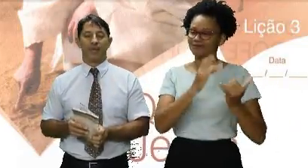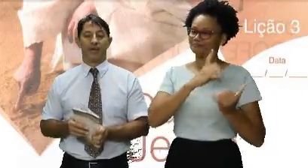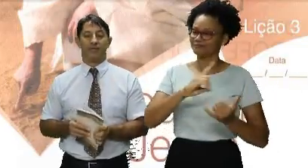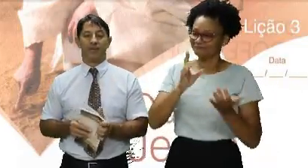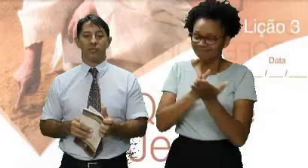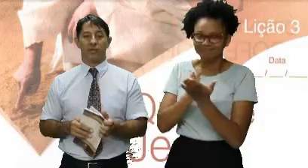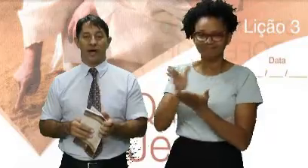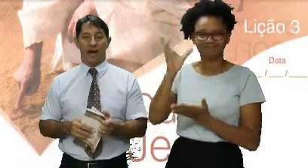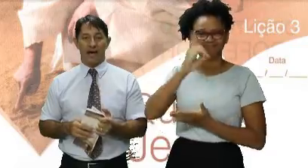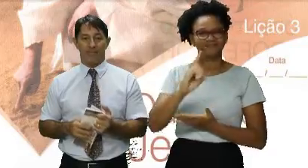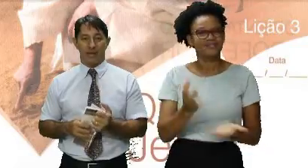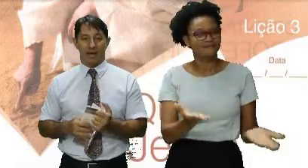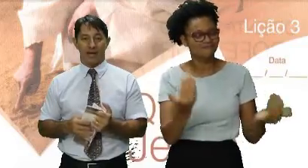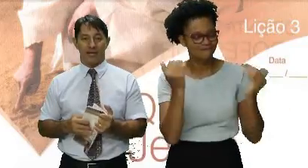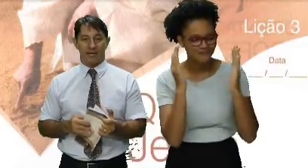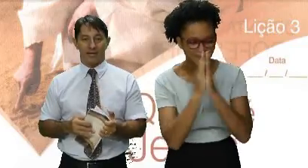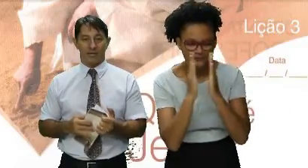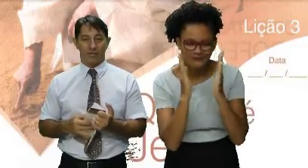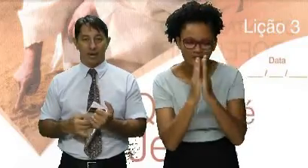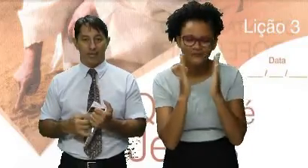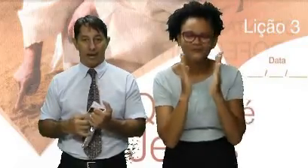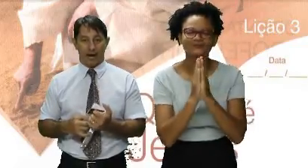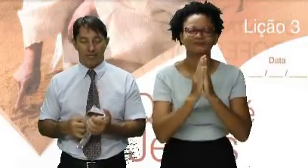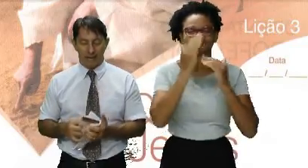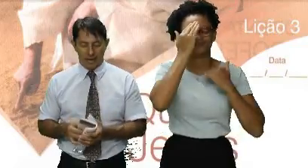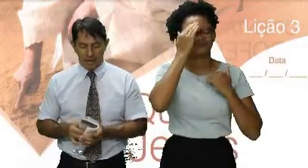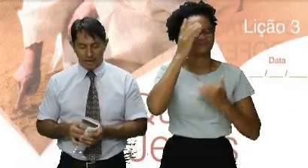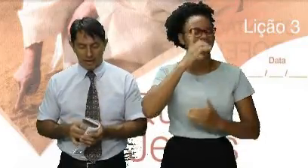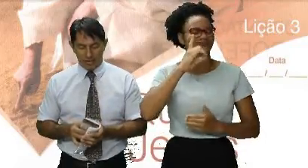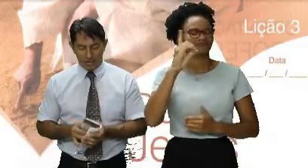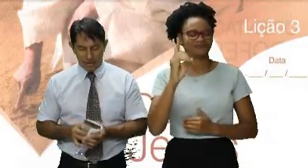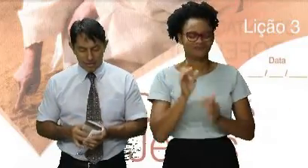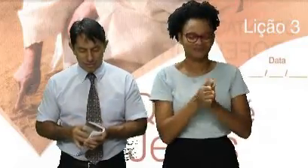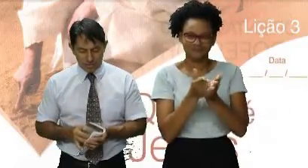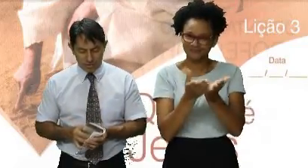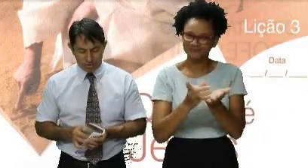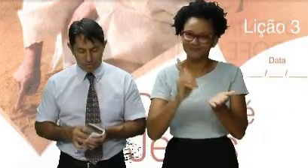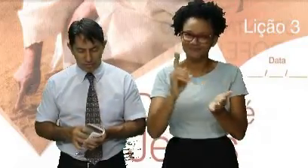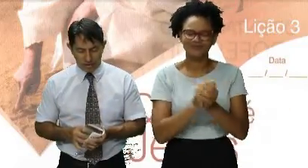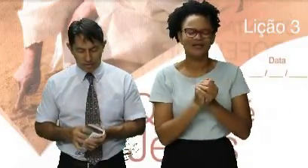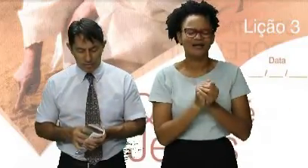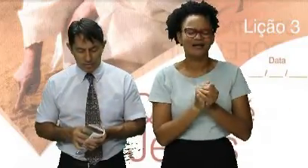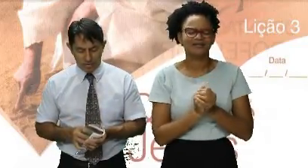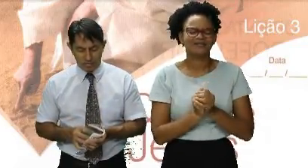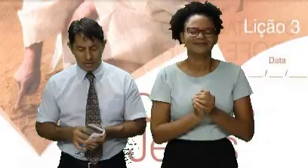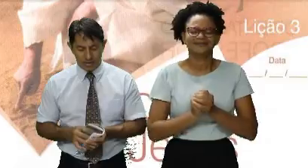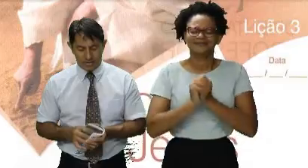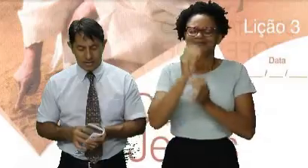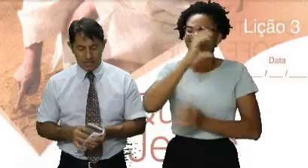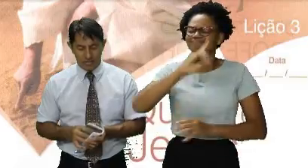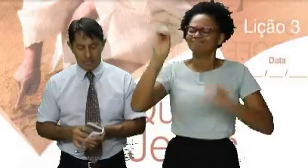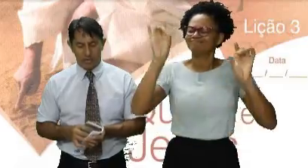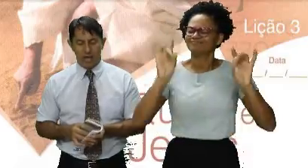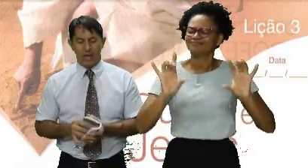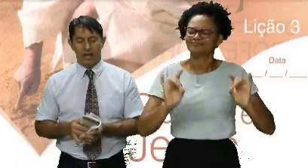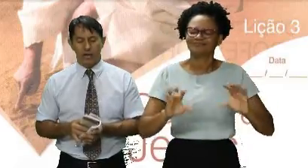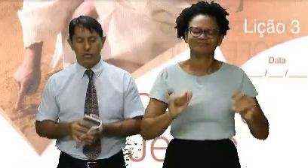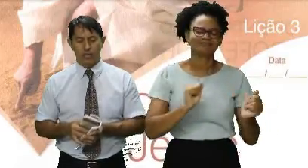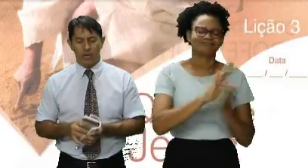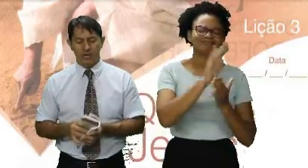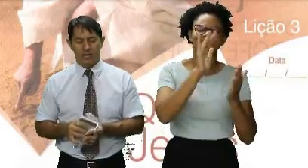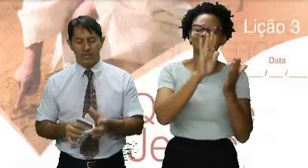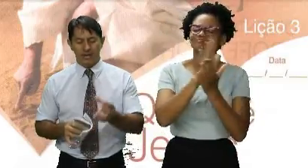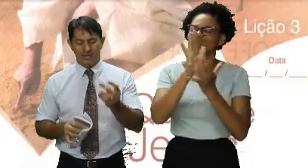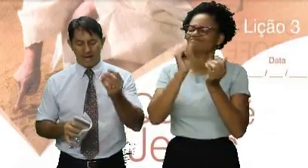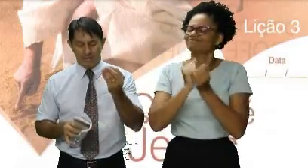Amém? Vamos orar e agradecer a Deus pela palavra. Querido Deus, te louvamos, te bendizemos e que